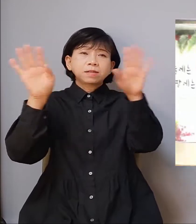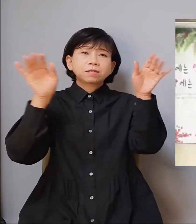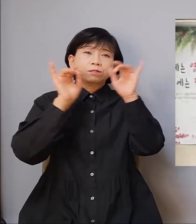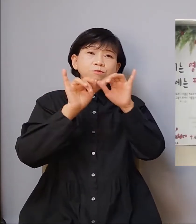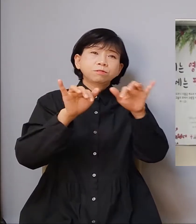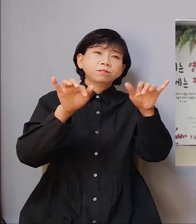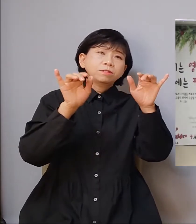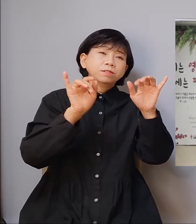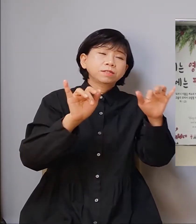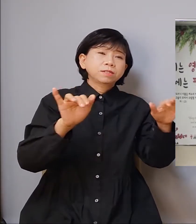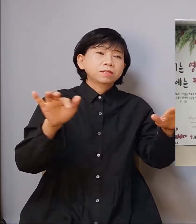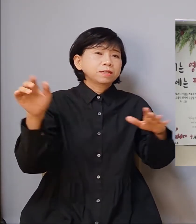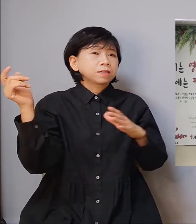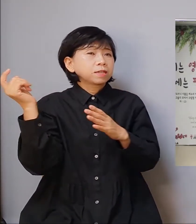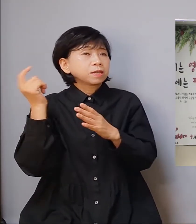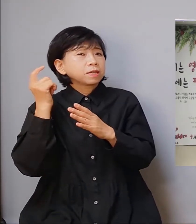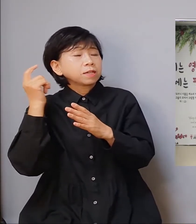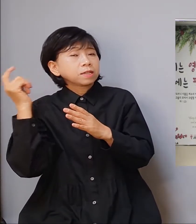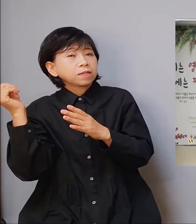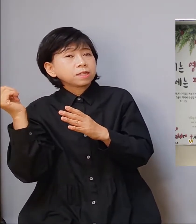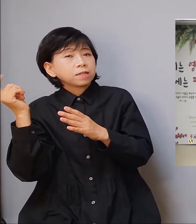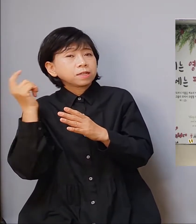하늘에서 들리니